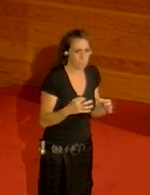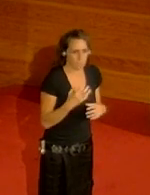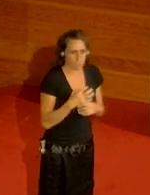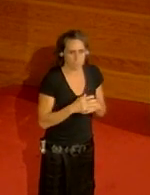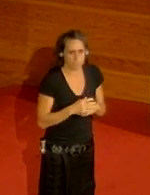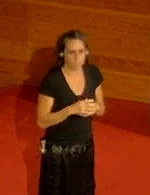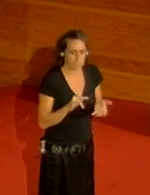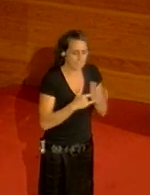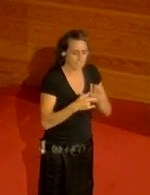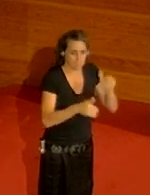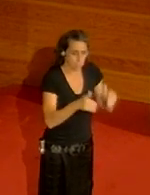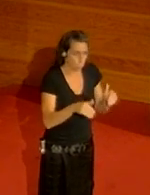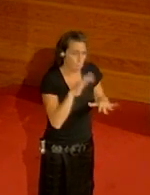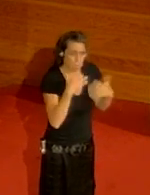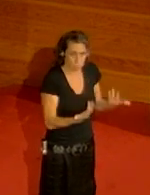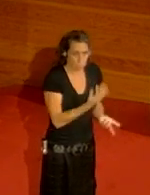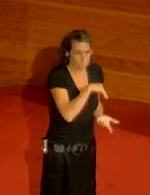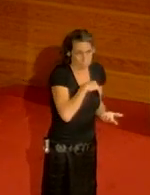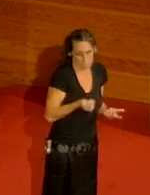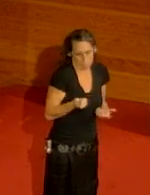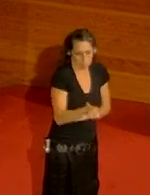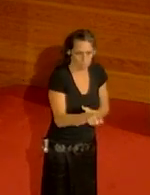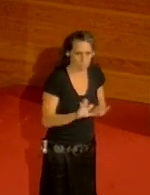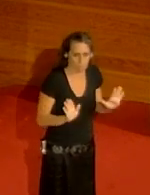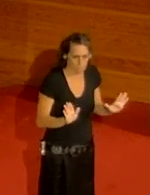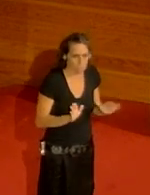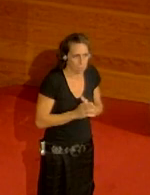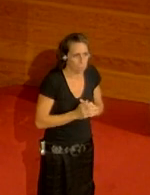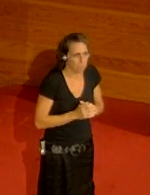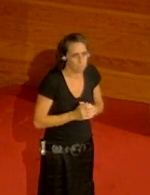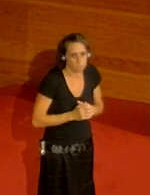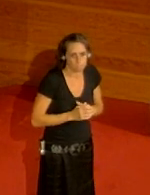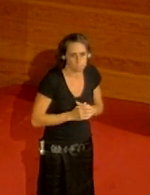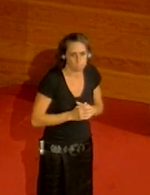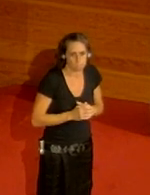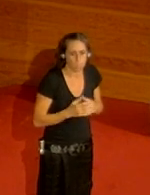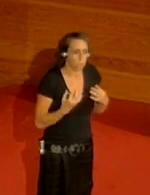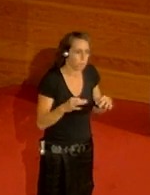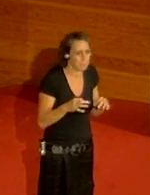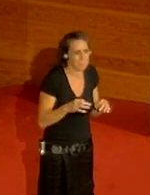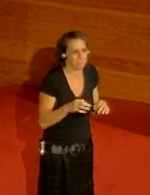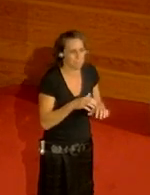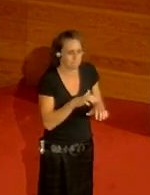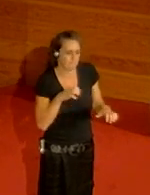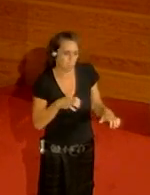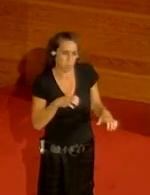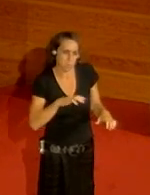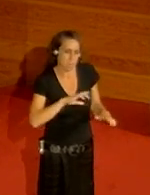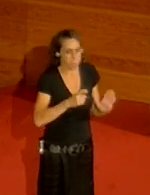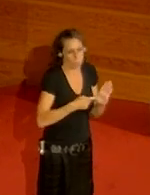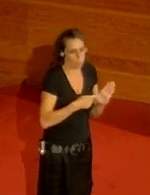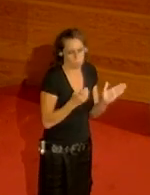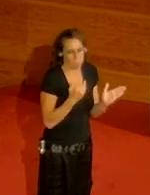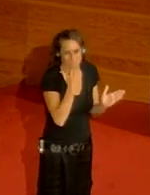parece al sistema electoral actual que tenemos en España y es que pues bueno casi nadie tiene mayoría absoluta hace falta hacer